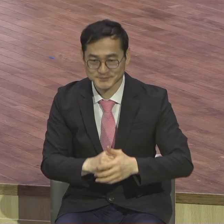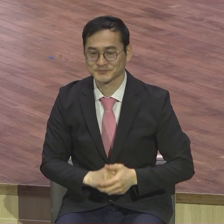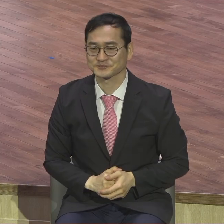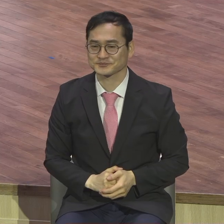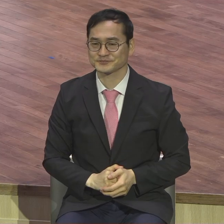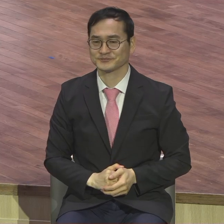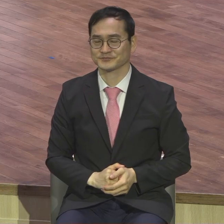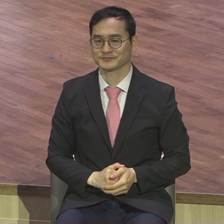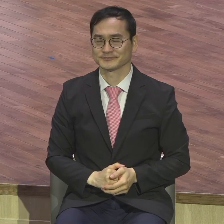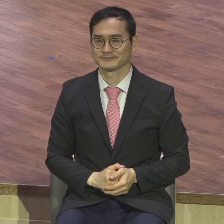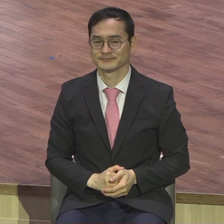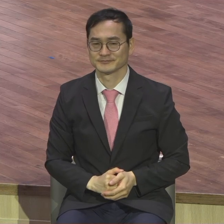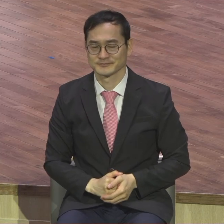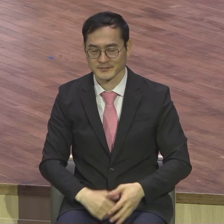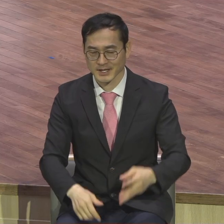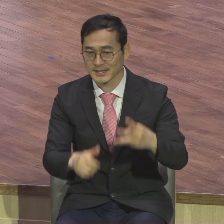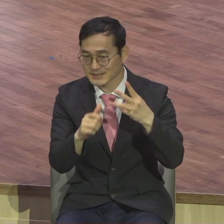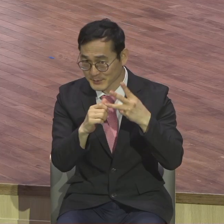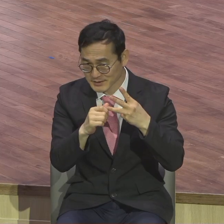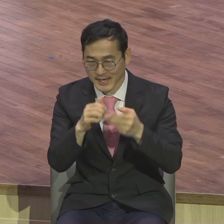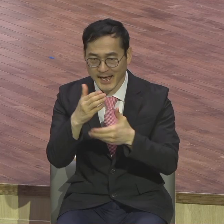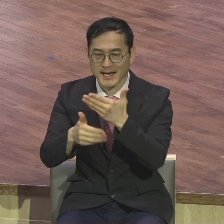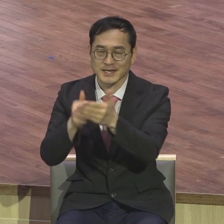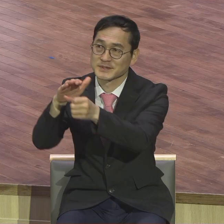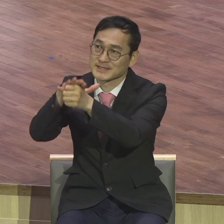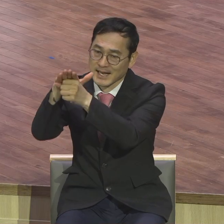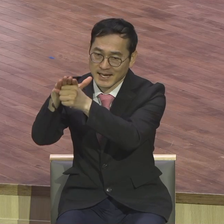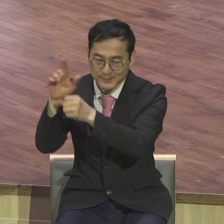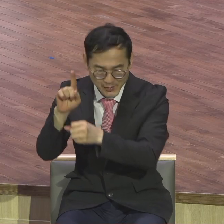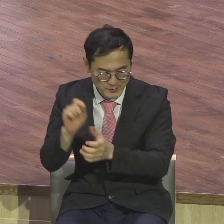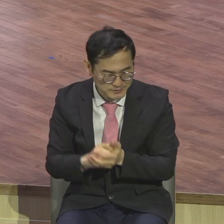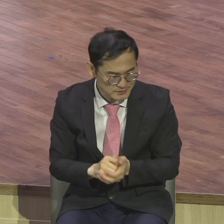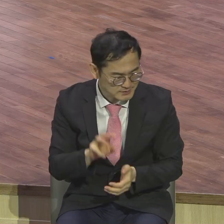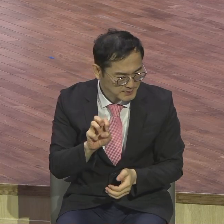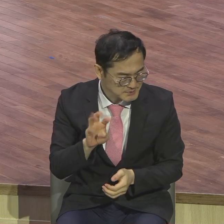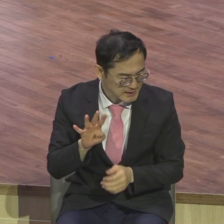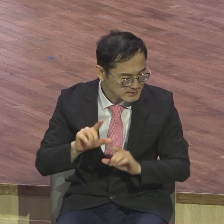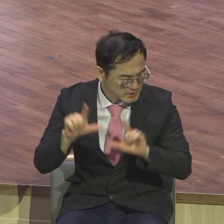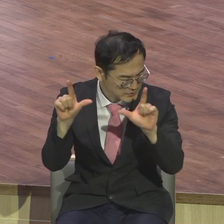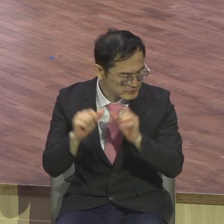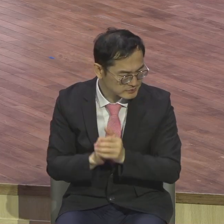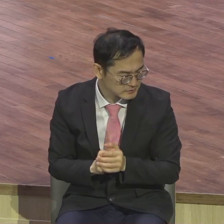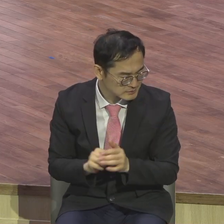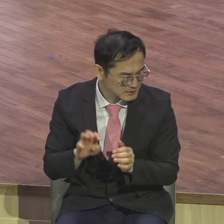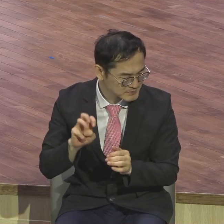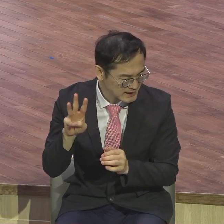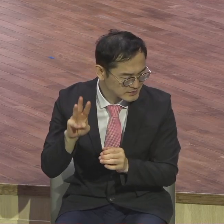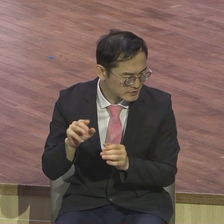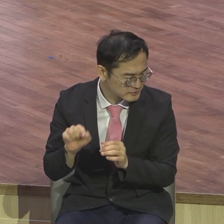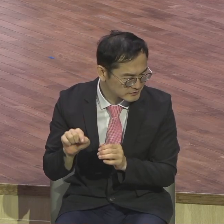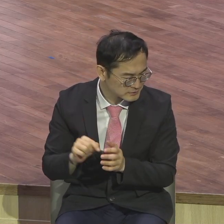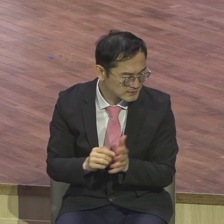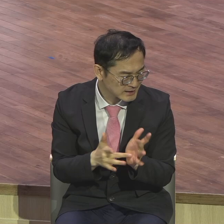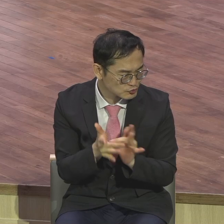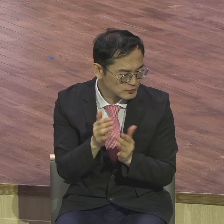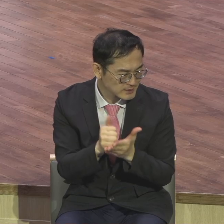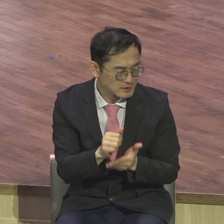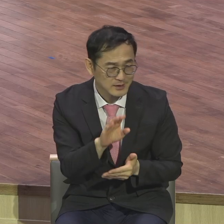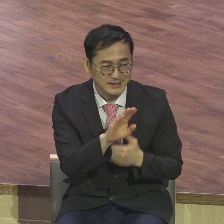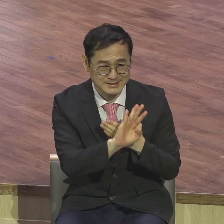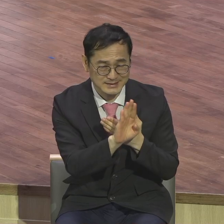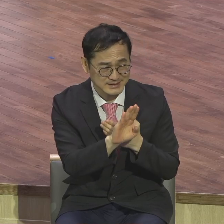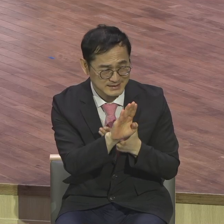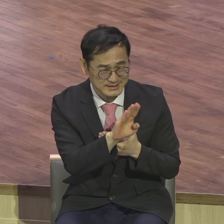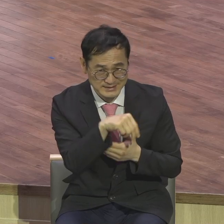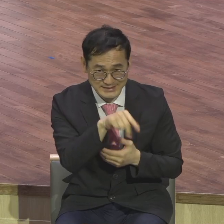그럼 첫째로 하나님 사랑입니다. 34절입니다. 예수께서 사두개인들로 대답할 수 없게